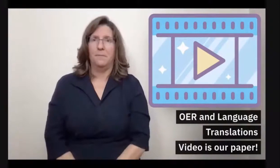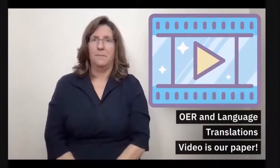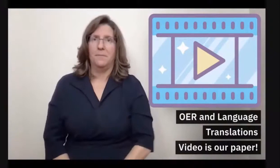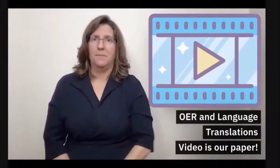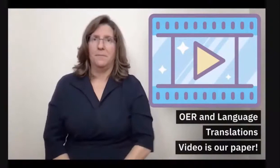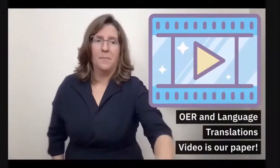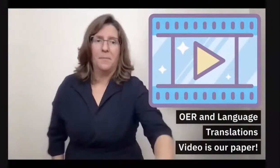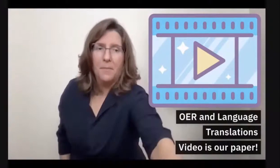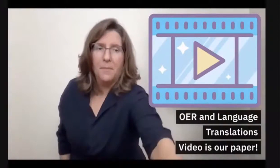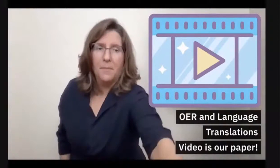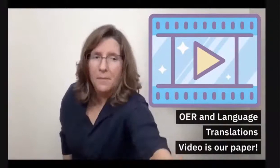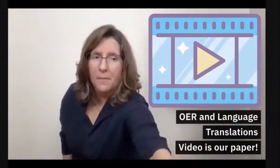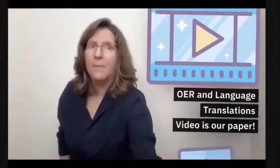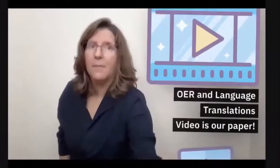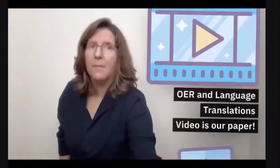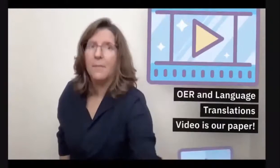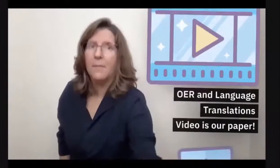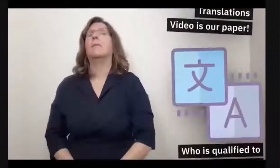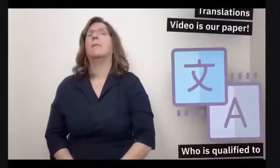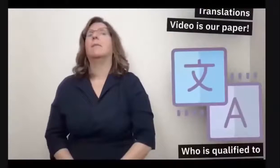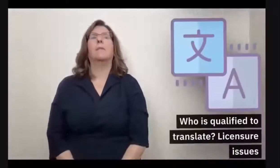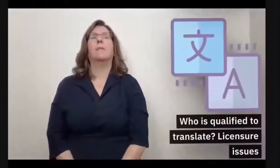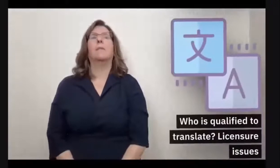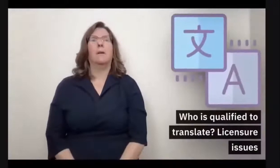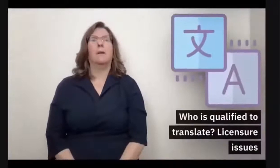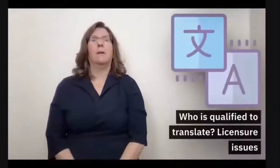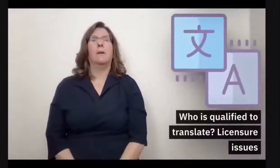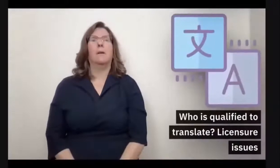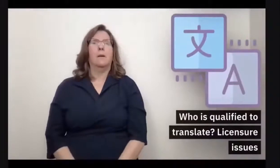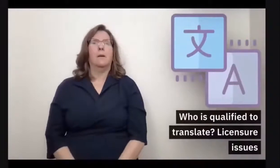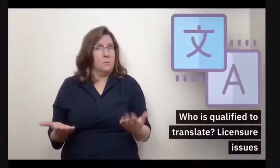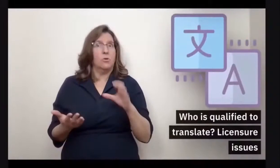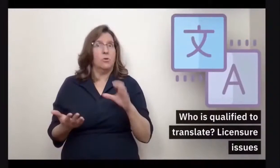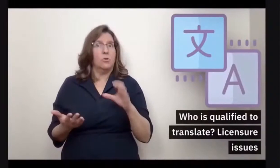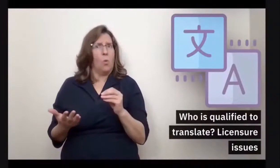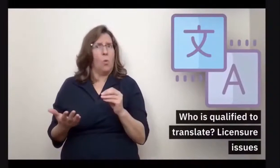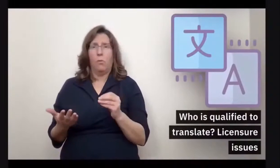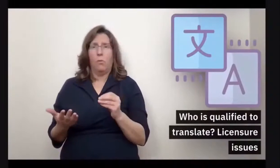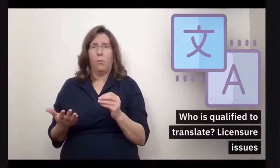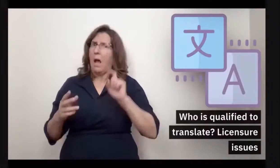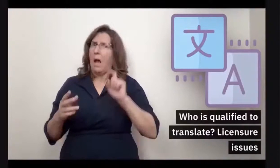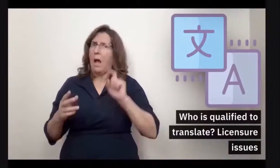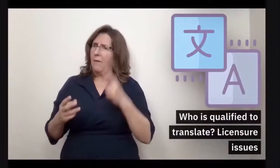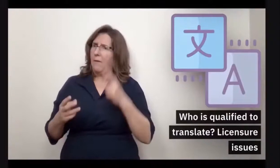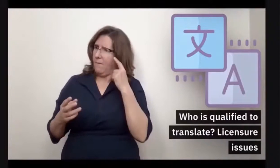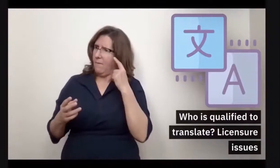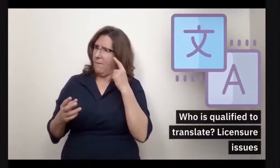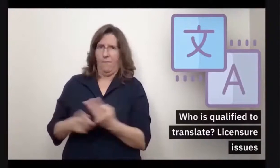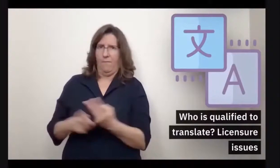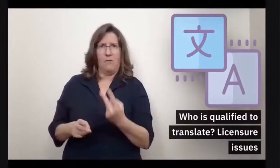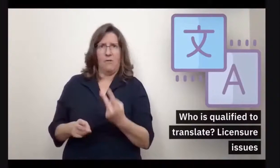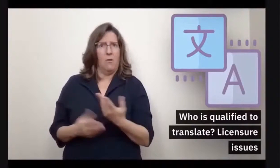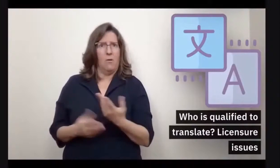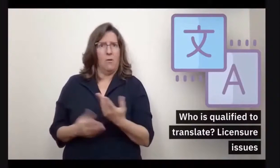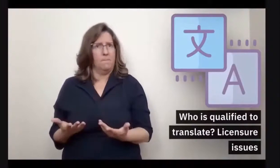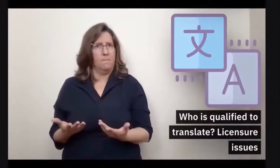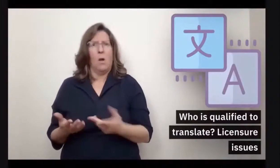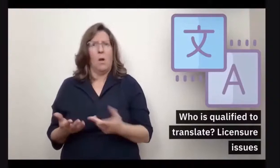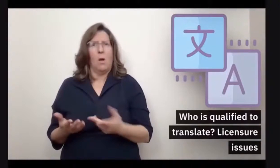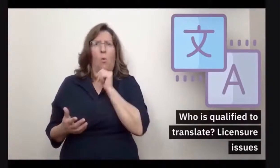Las traducciones van en direcciones, tanto en diseño, no impreso. ¿Quién está calificado